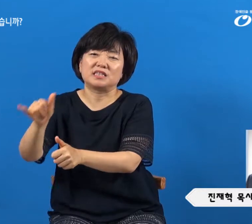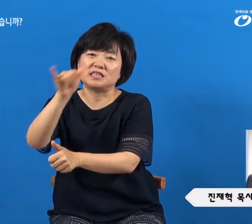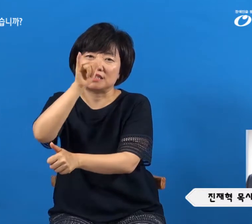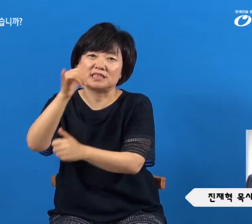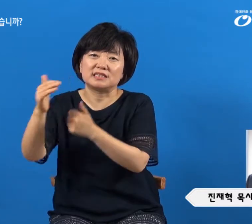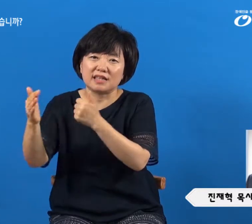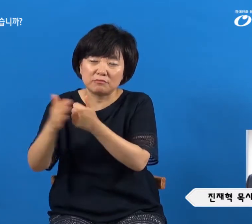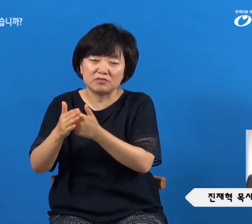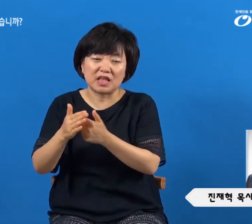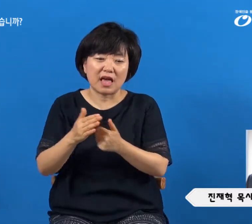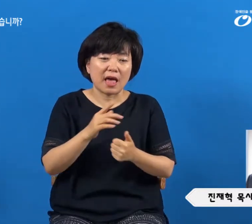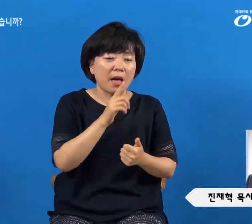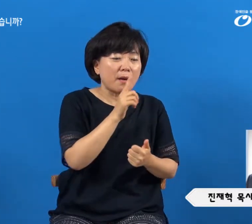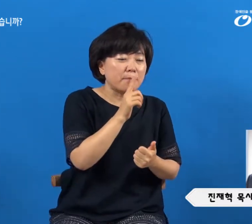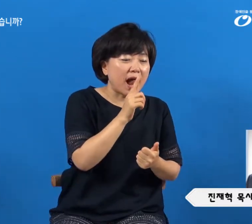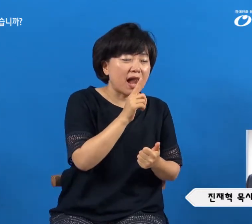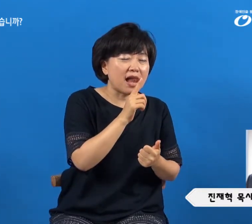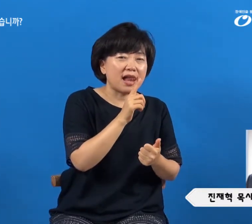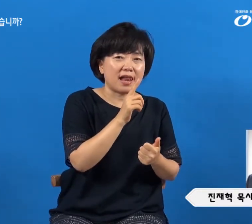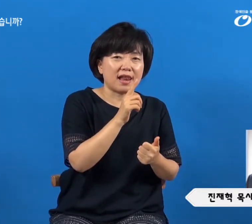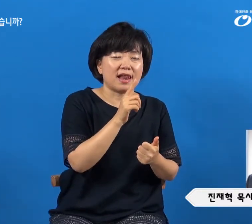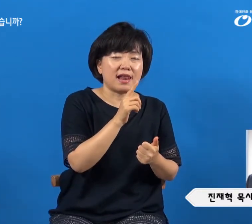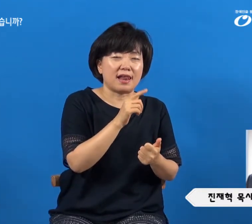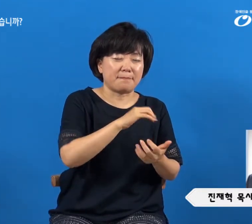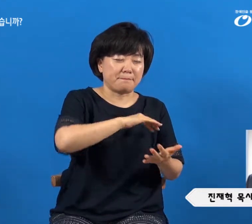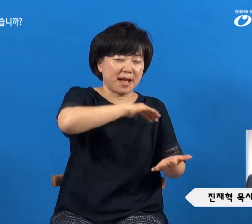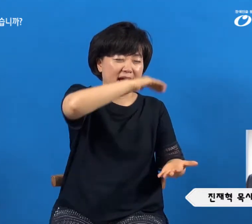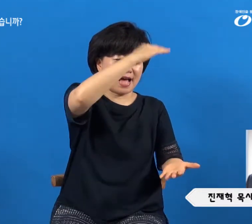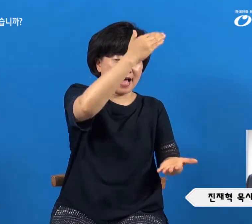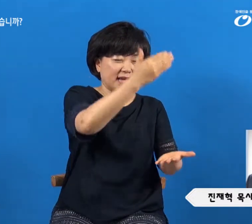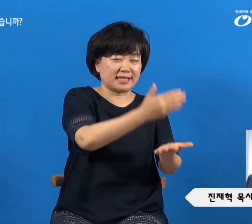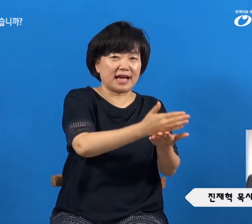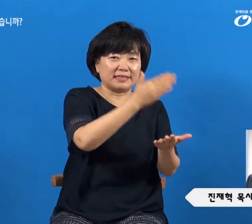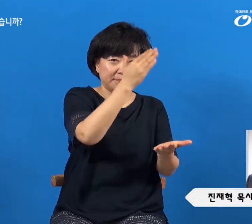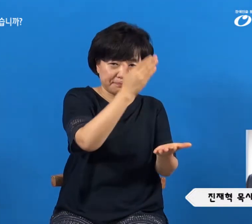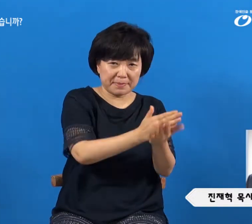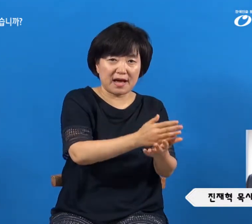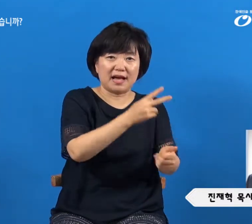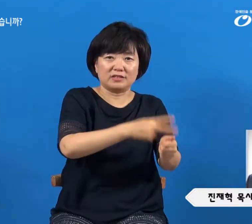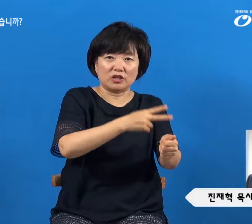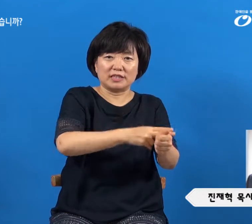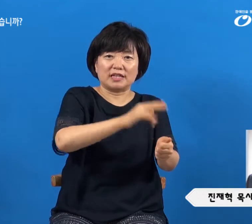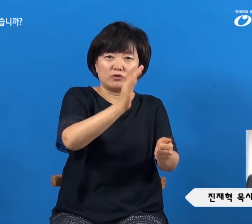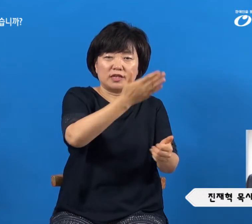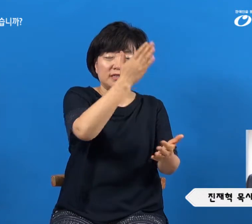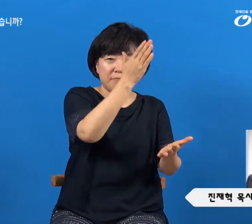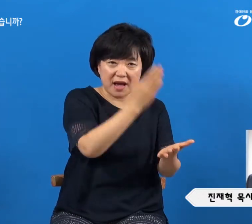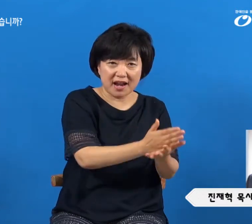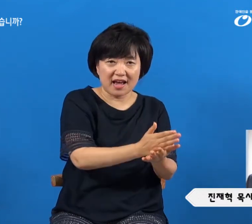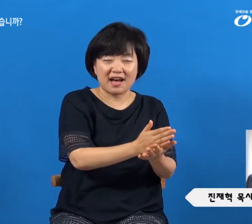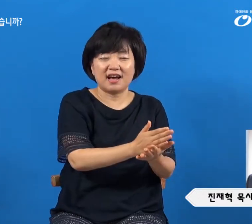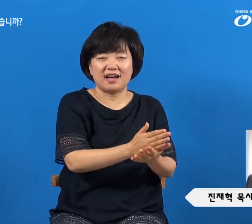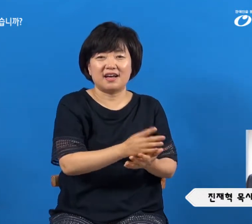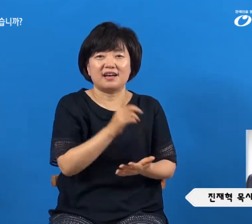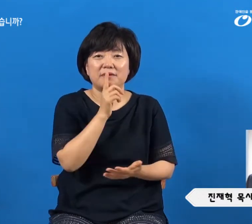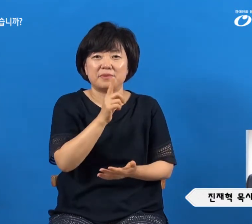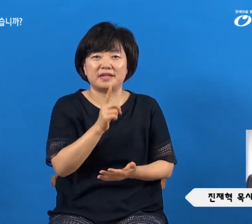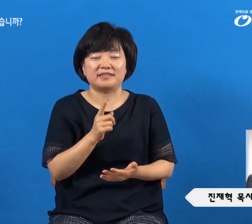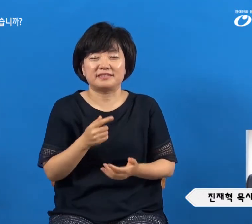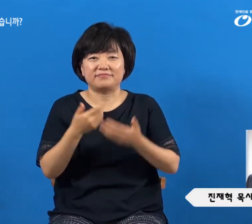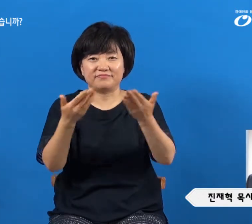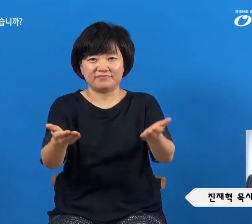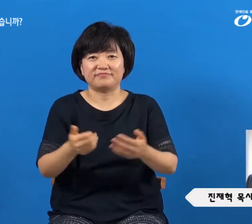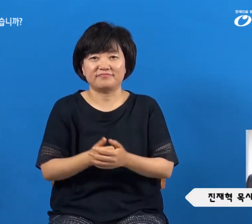때문에 많은 말을 하는 선생이 다 되려고 하지 마라라고